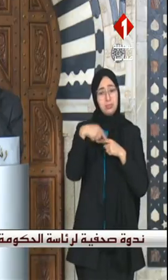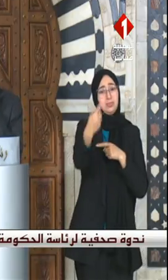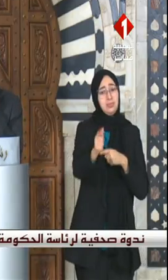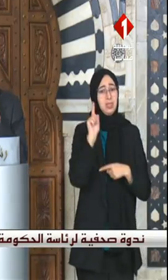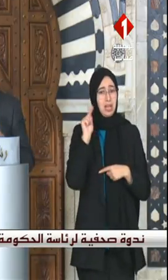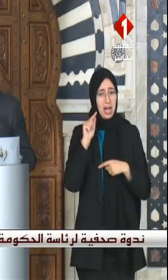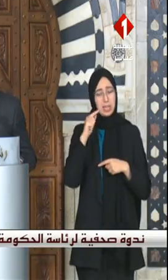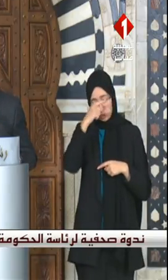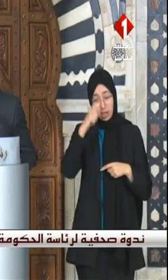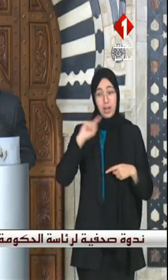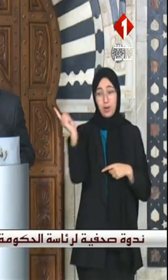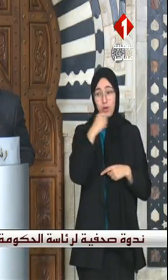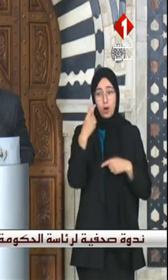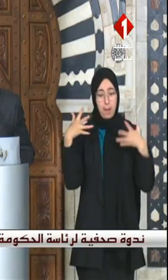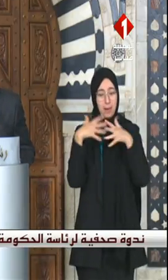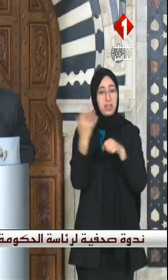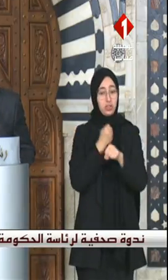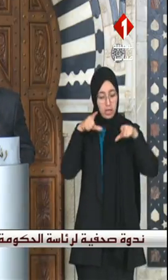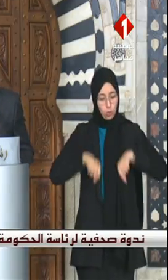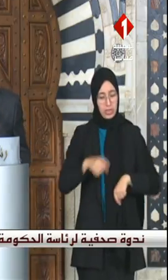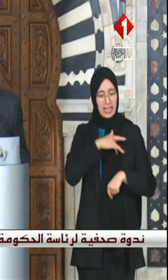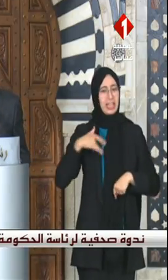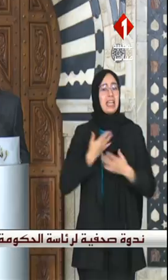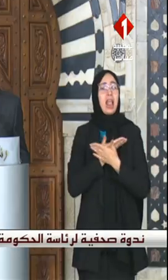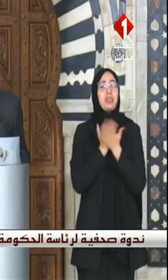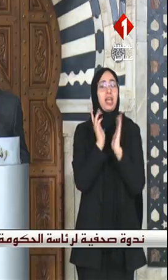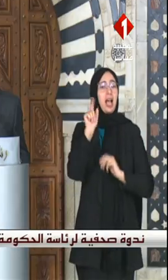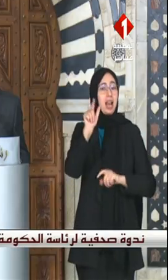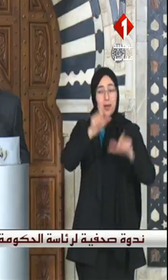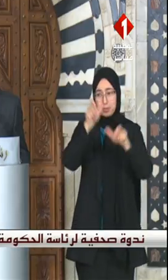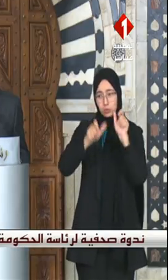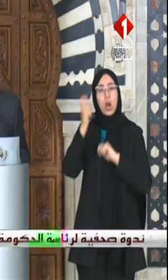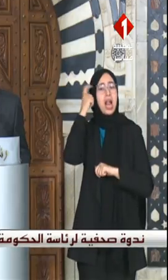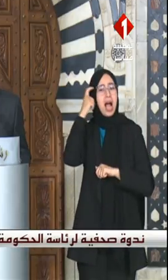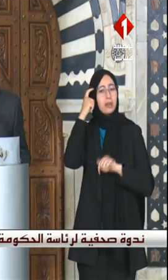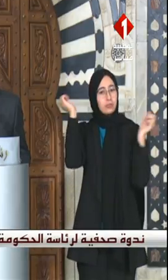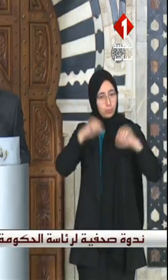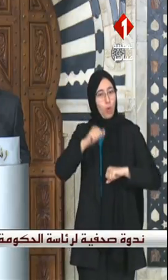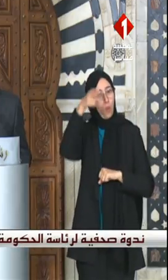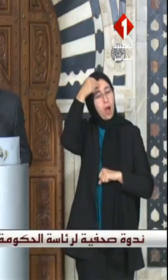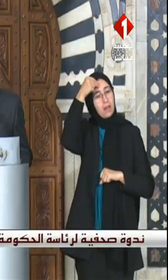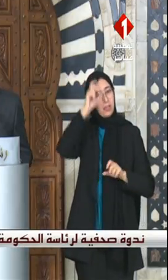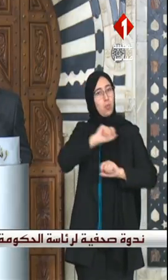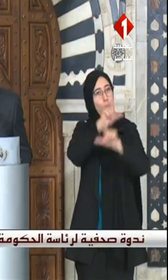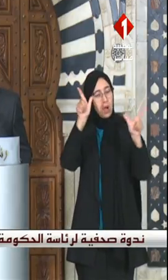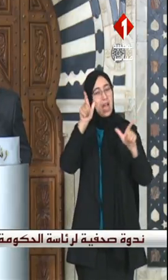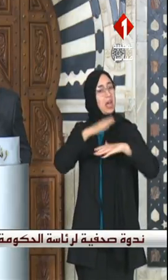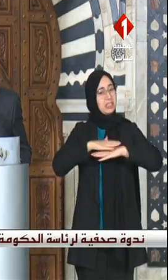لابد باش ننجح فيه. وأنا كوزارة الداخلية عندنا ثقة كاملة في التفهم المواطن، عندنا ثقة كاملة